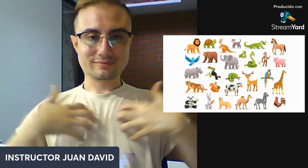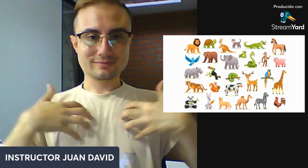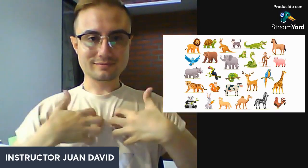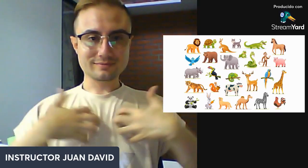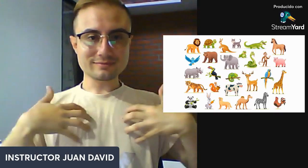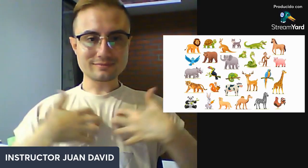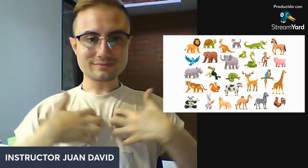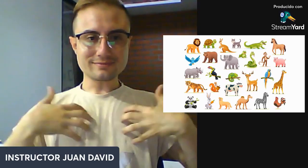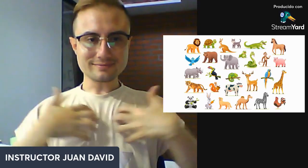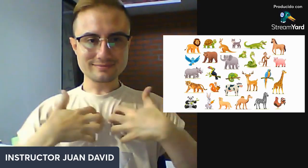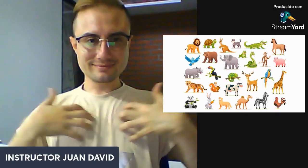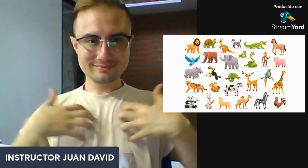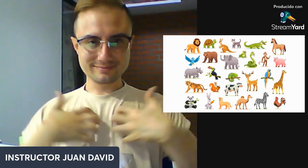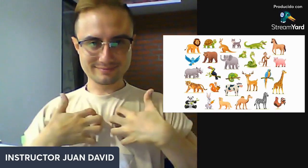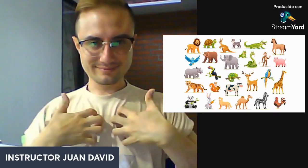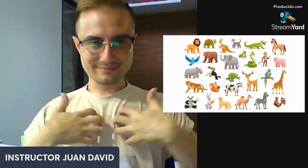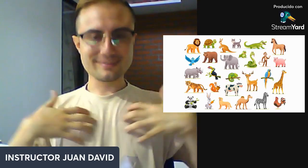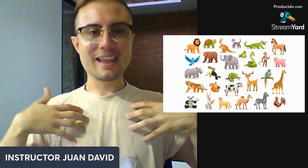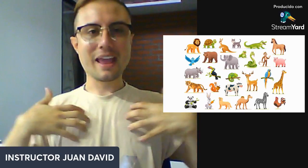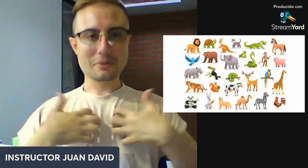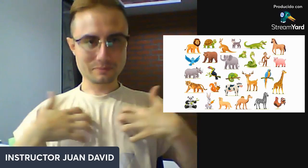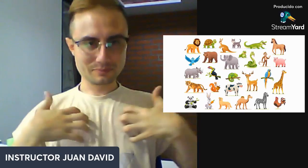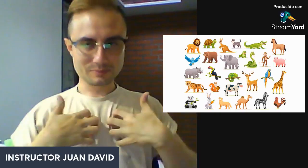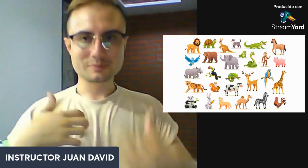El tema es animales.